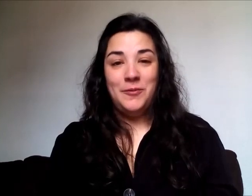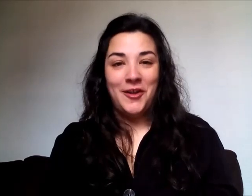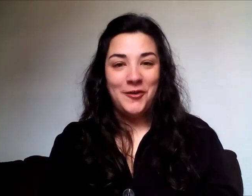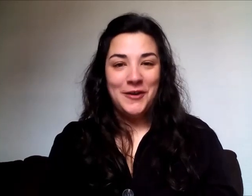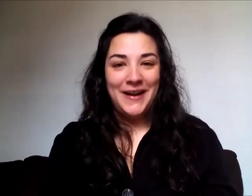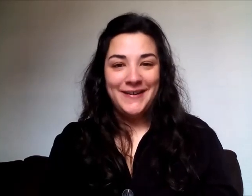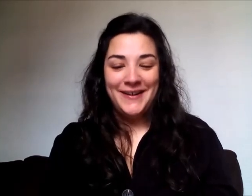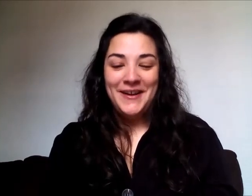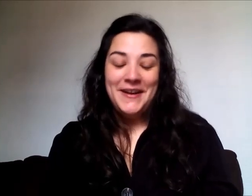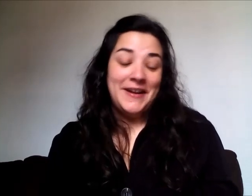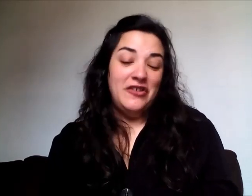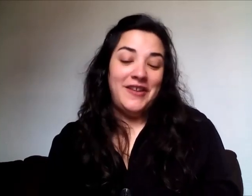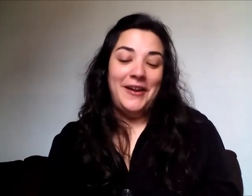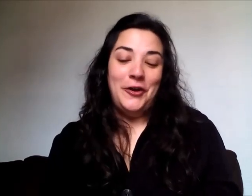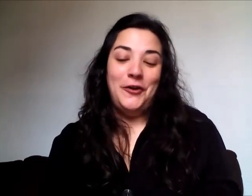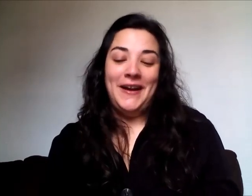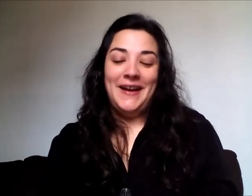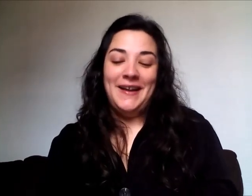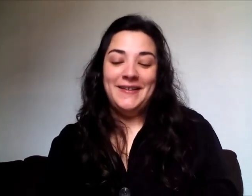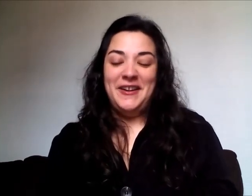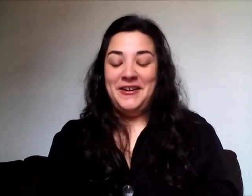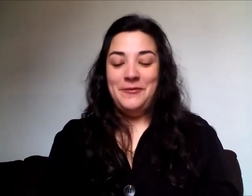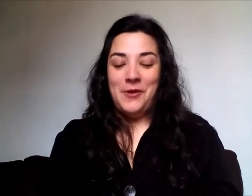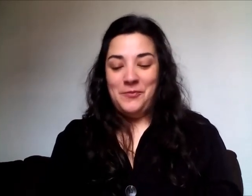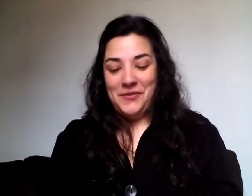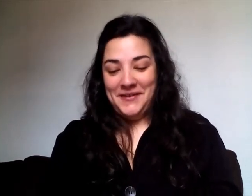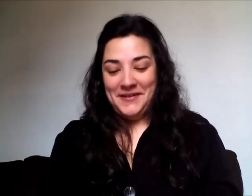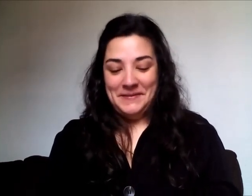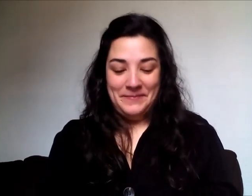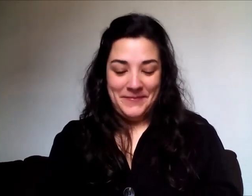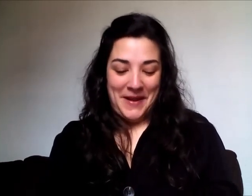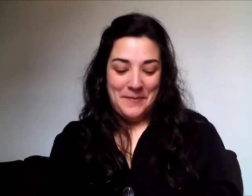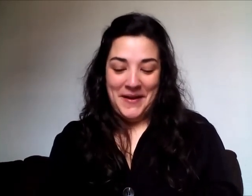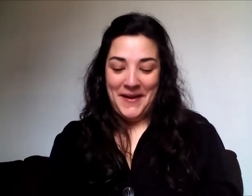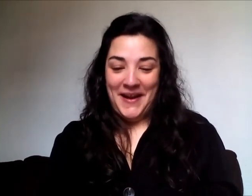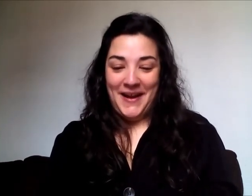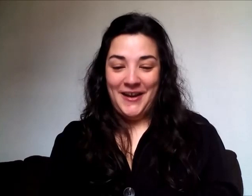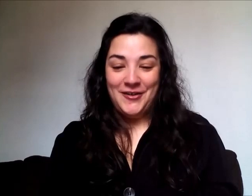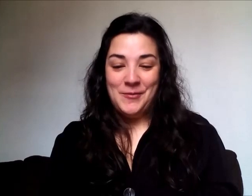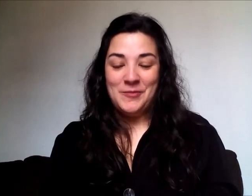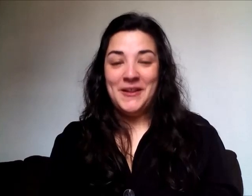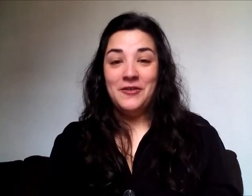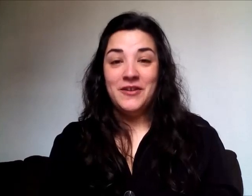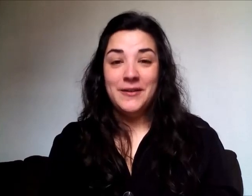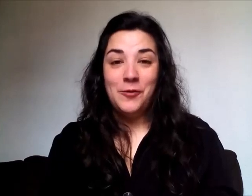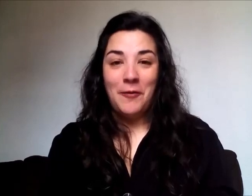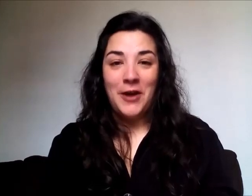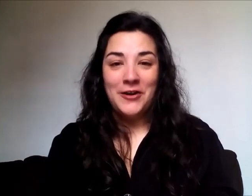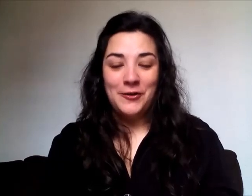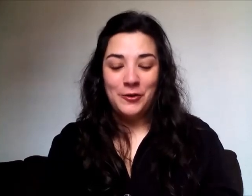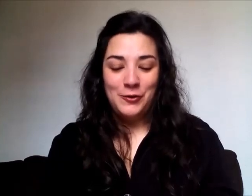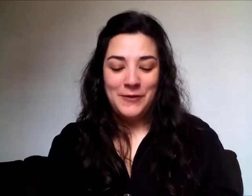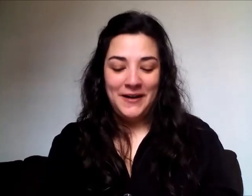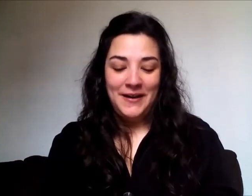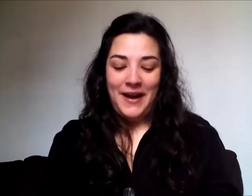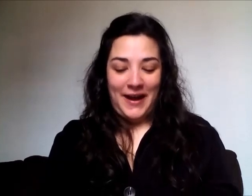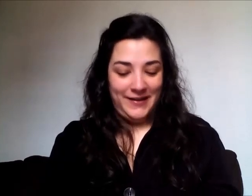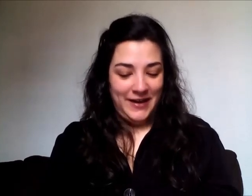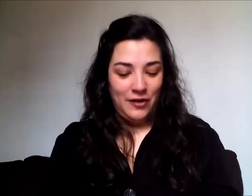estuvimos dando clase, que nos salieron en clase y bueno, pues también los hemos metido en este vocabulario de octubre, así que